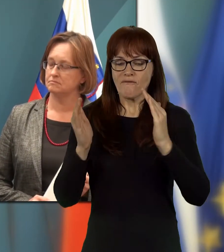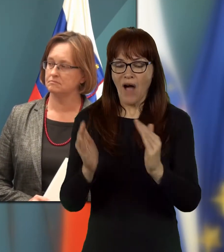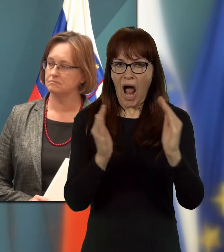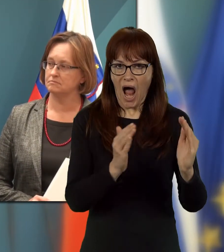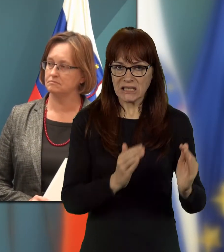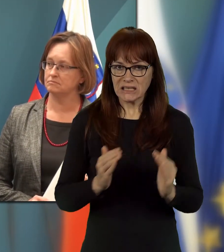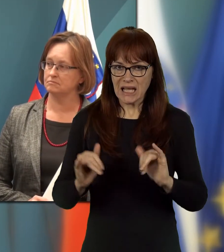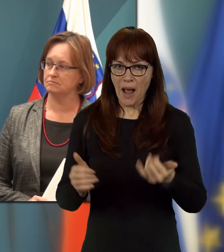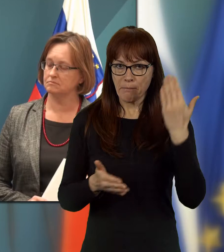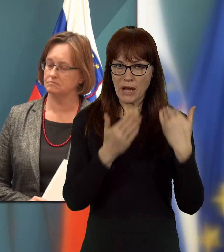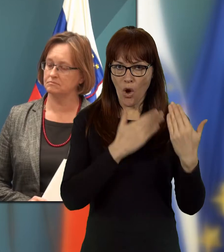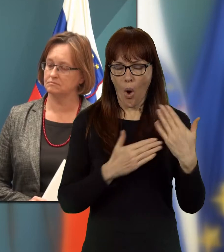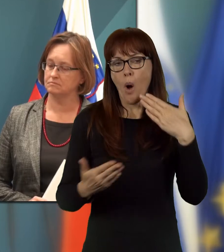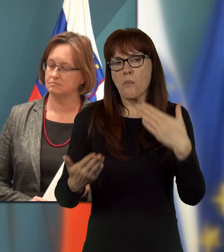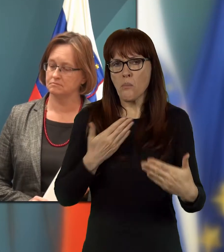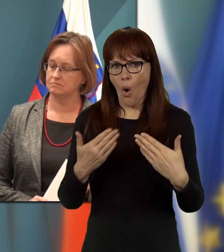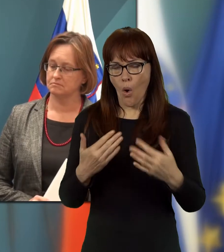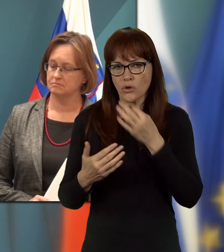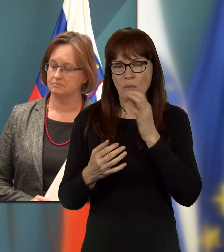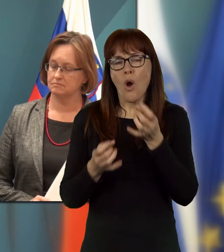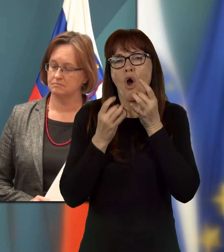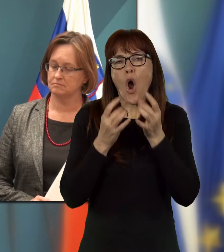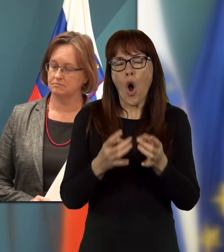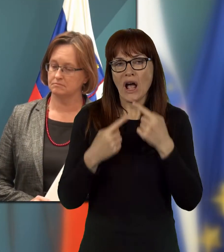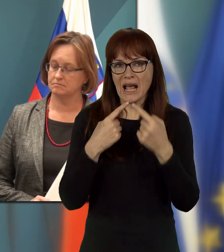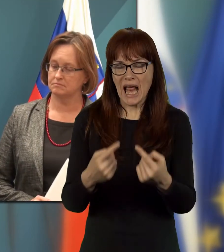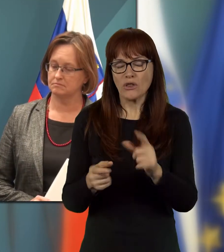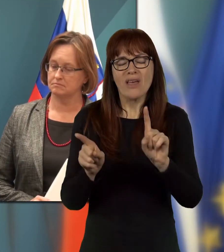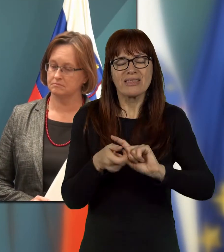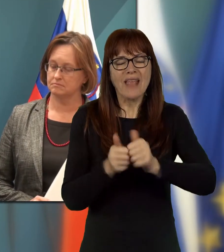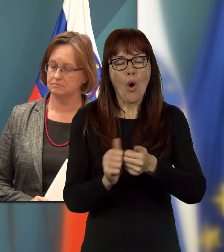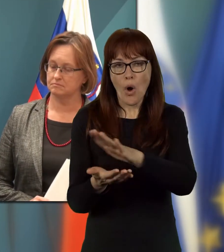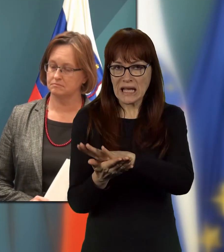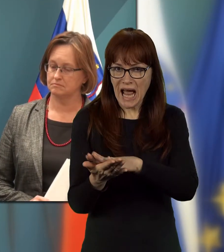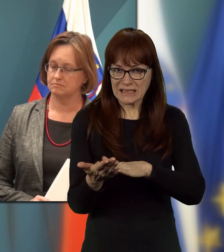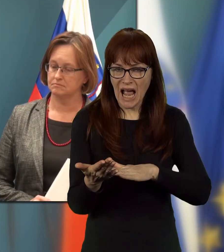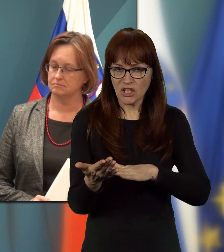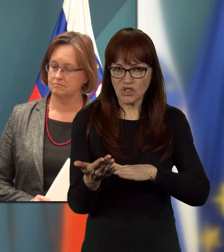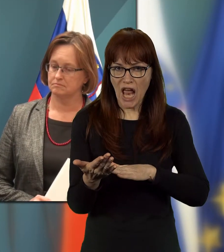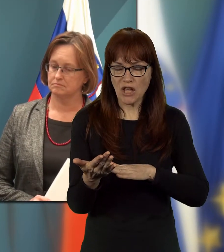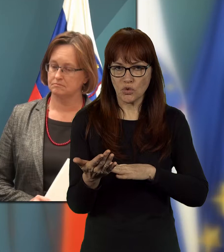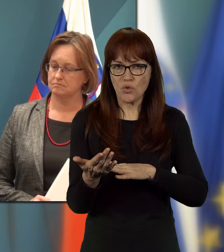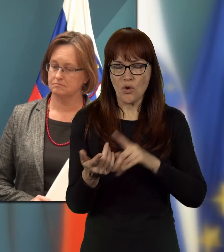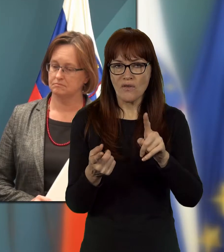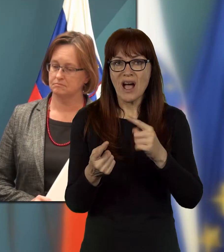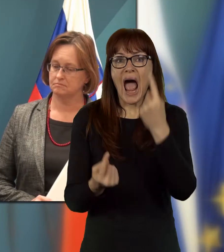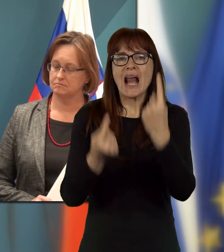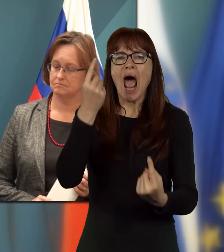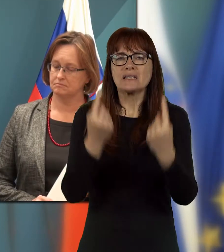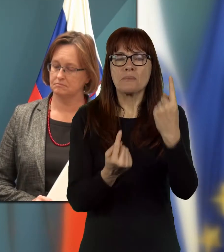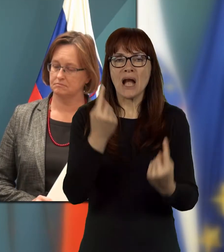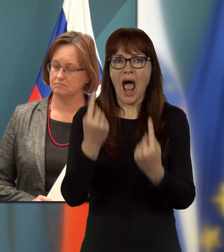Več faz je bilo. Mogoče, če grem bolj konkretno, takoj na začetku